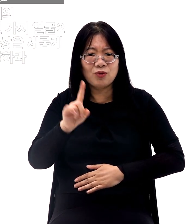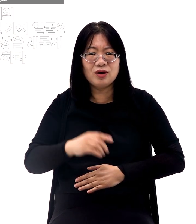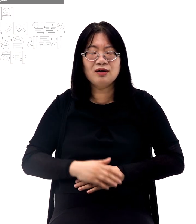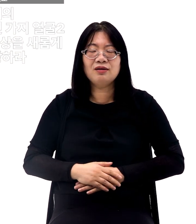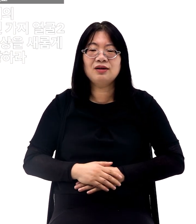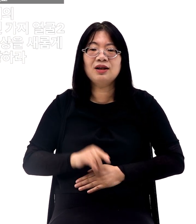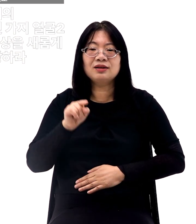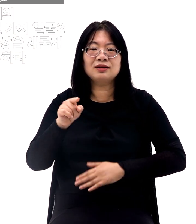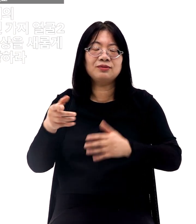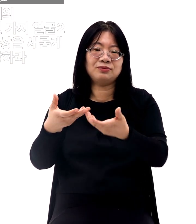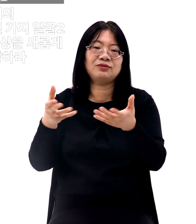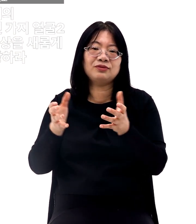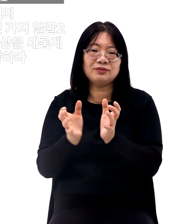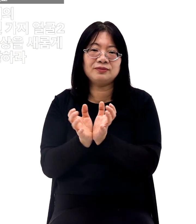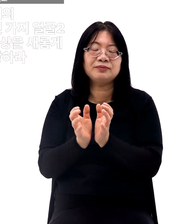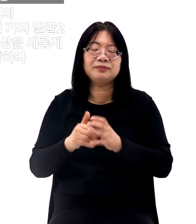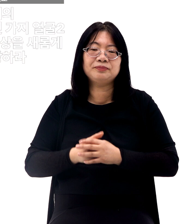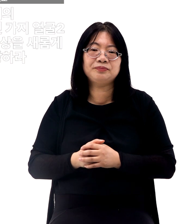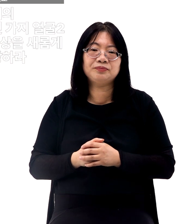그 무리들이